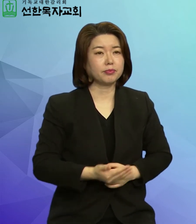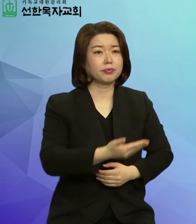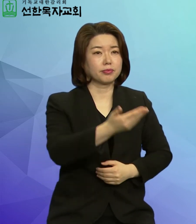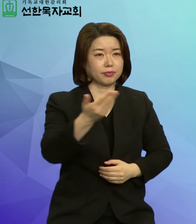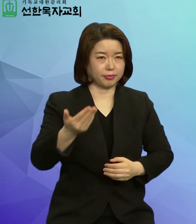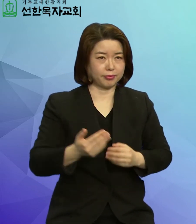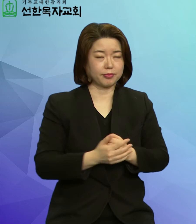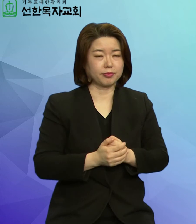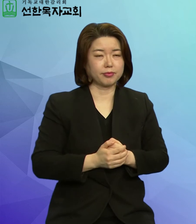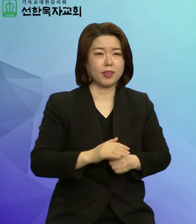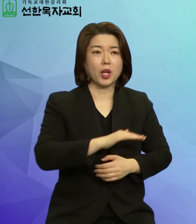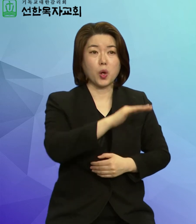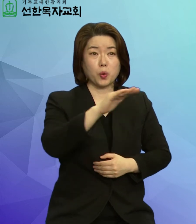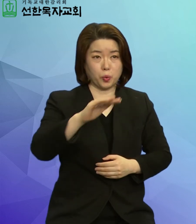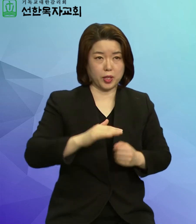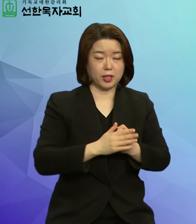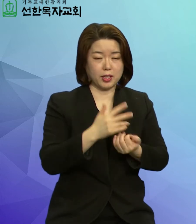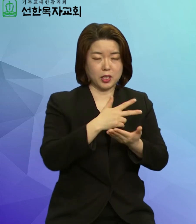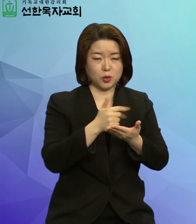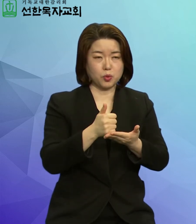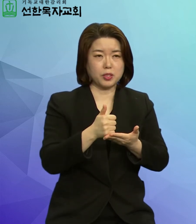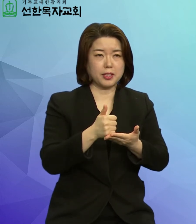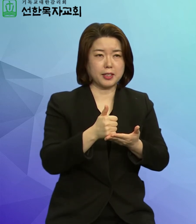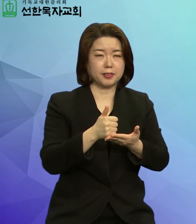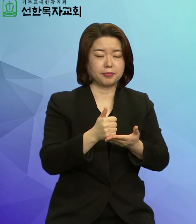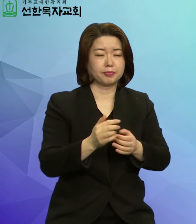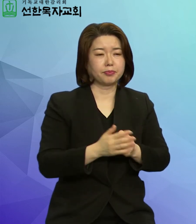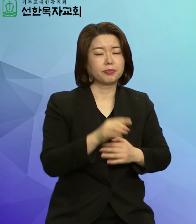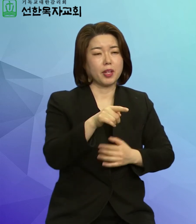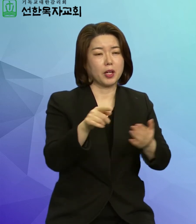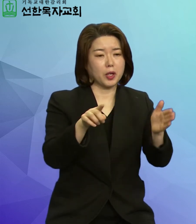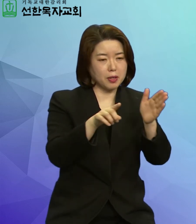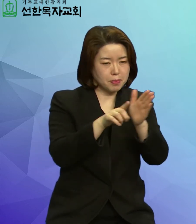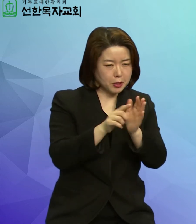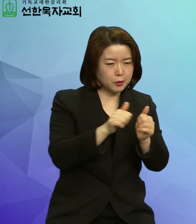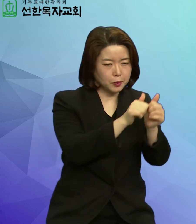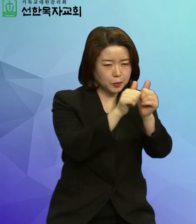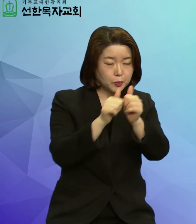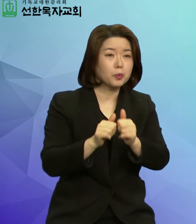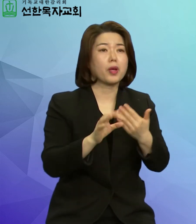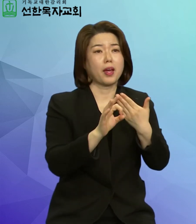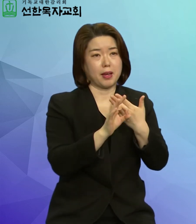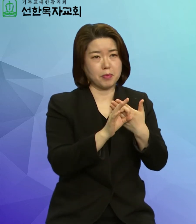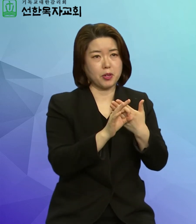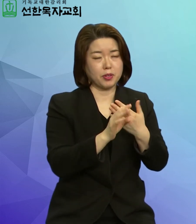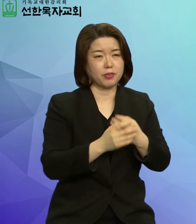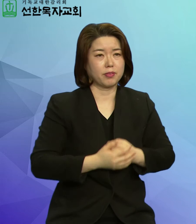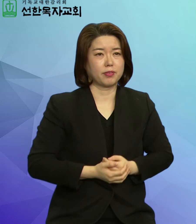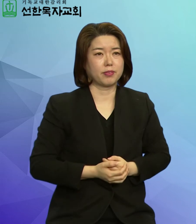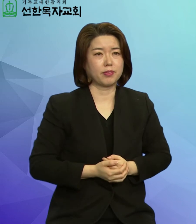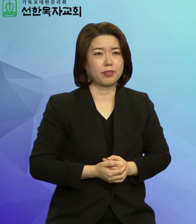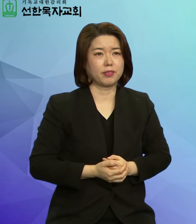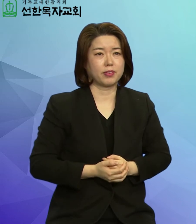여러분, 우리가 주님과 그렇게 정말 믿고 동행하게 되면